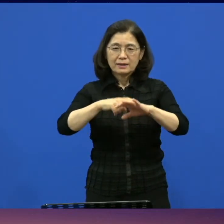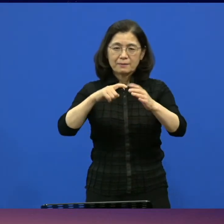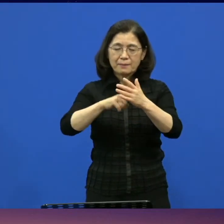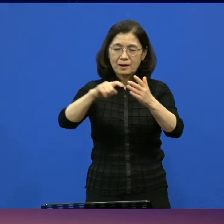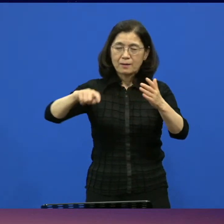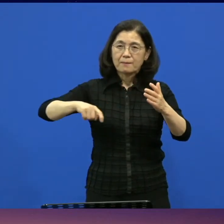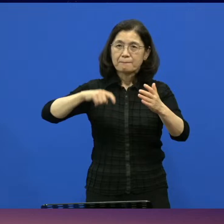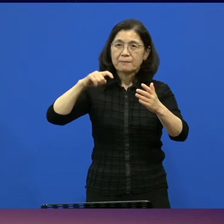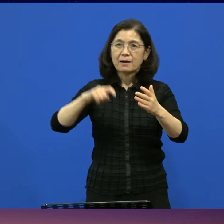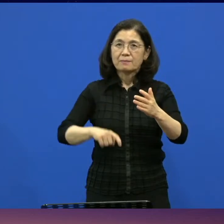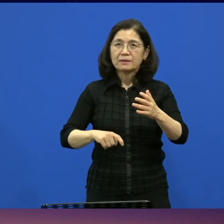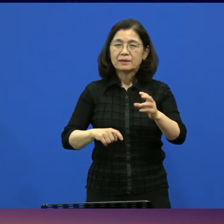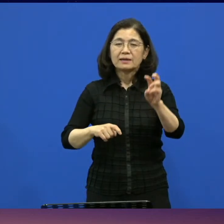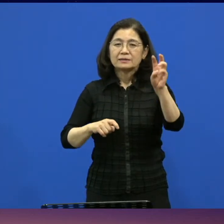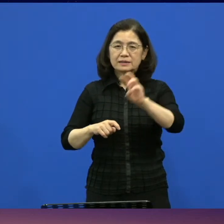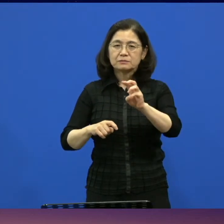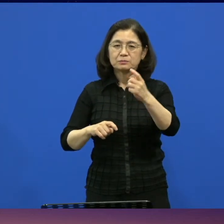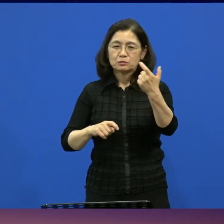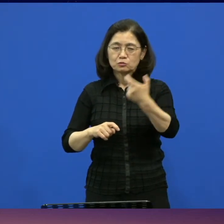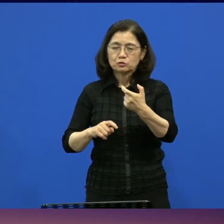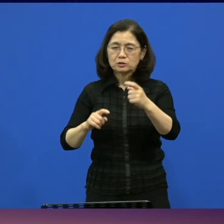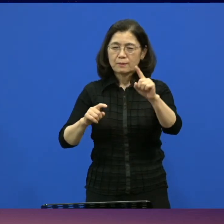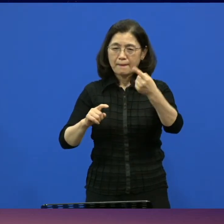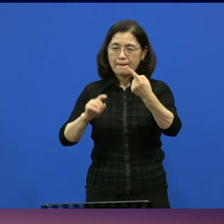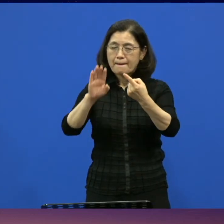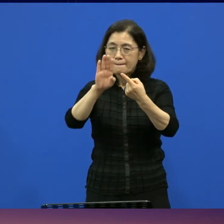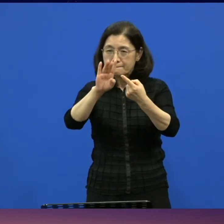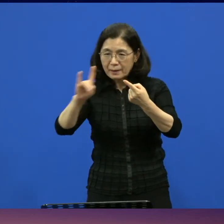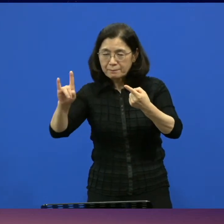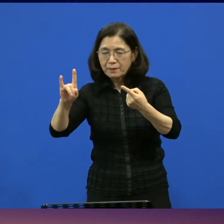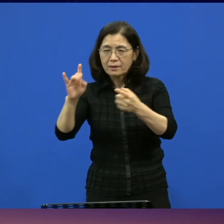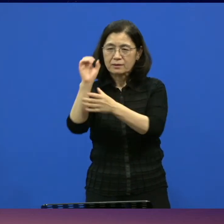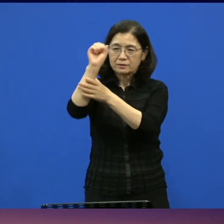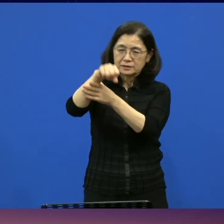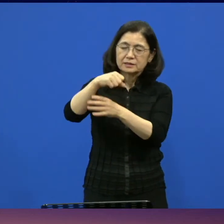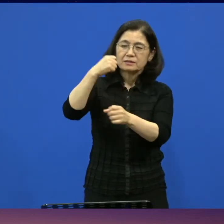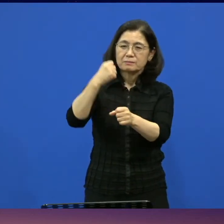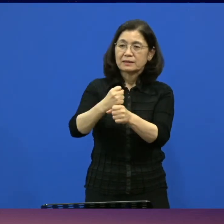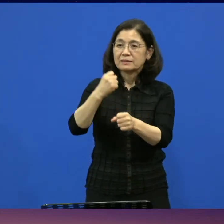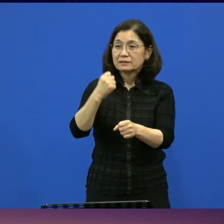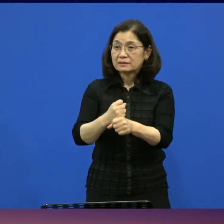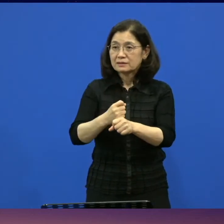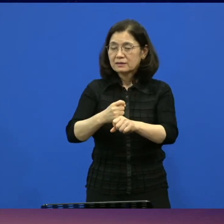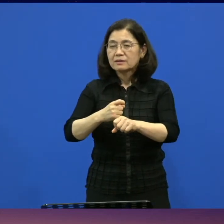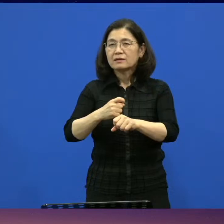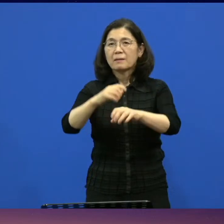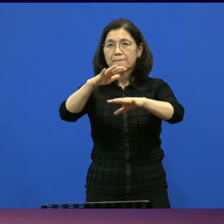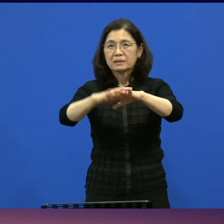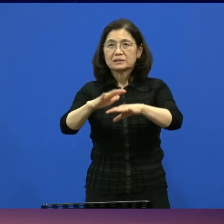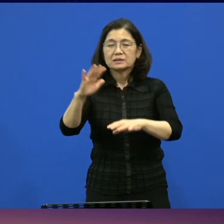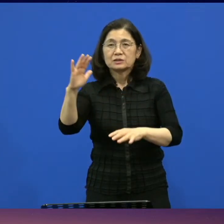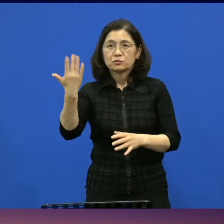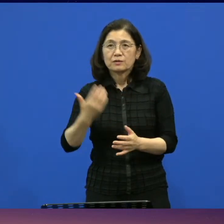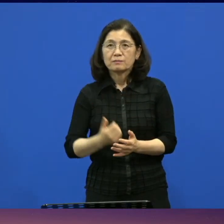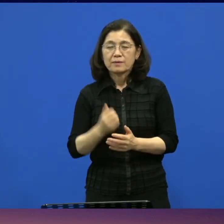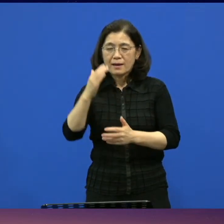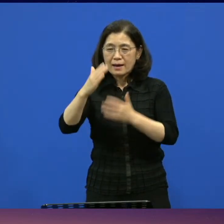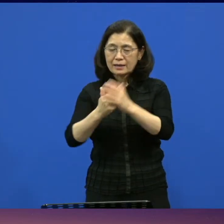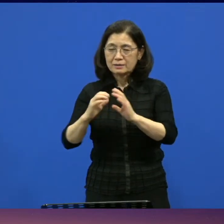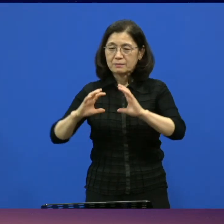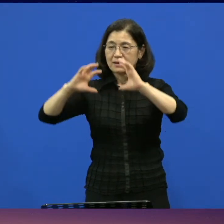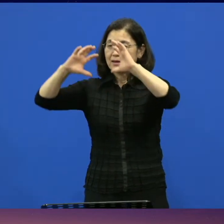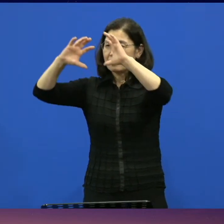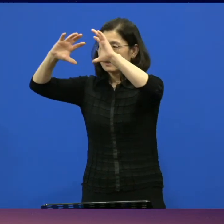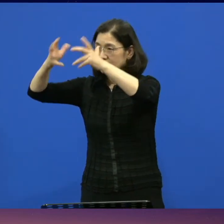60배, 100배 결실을 거두는 옥토가 될 줄로 믿습니다. 하나님의 나라가 우리 안에 임하게 될 것입니다.